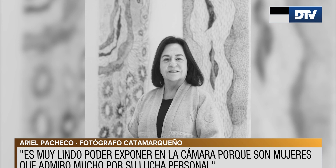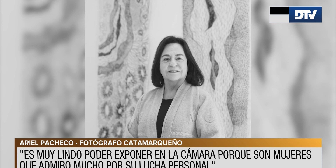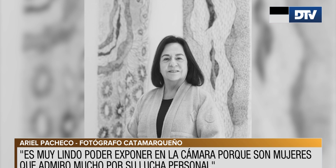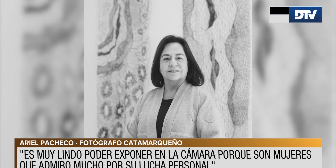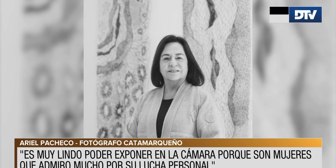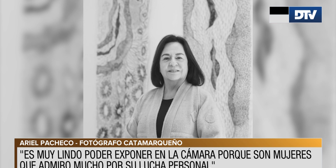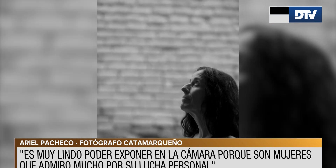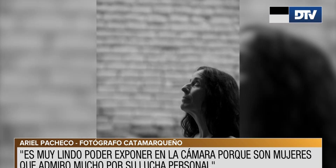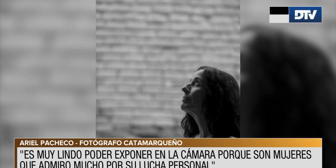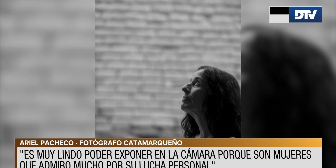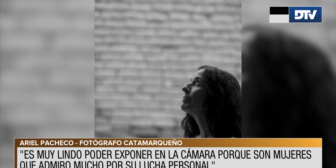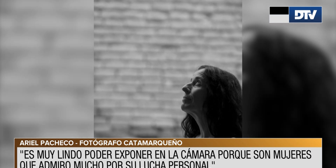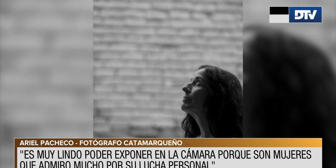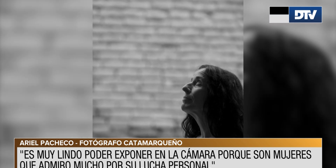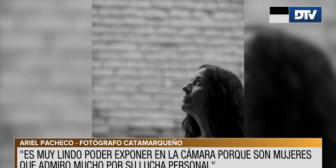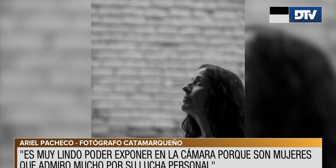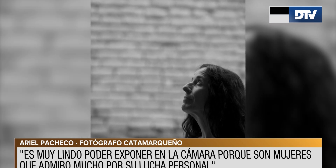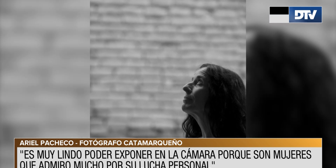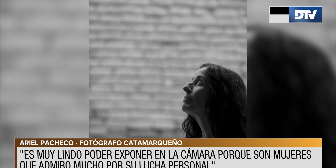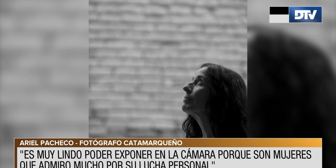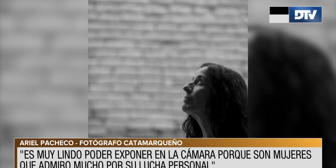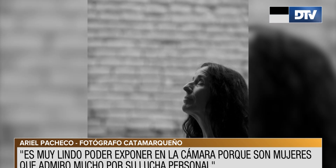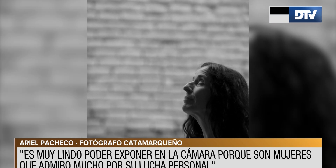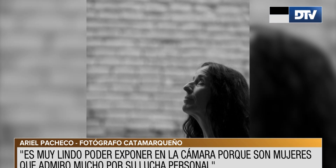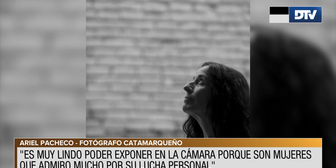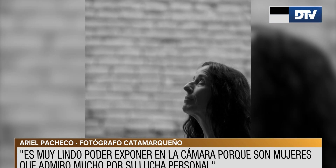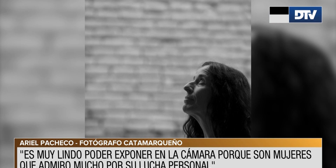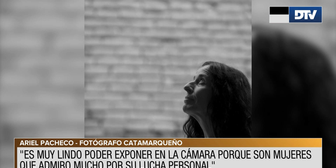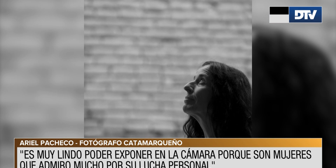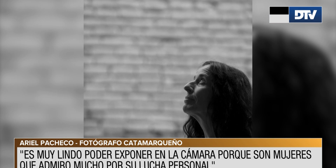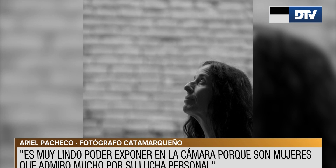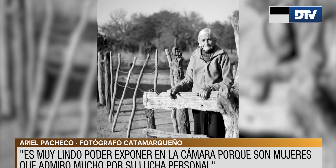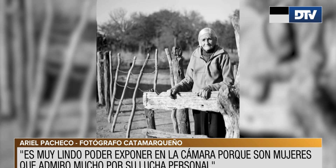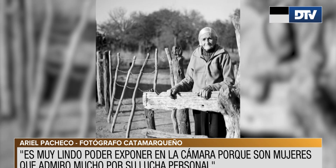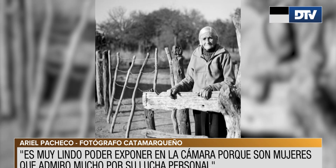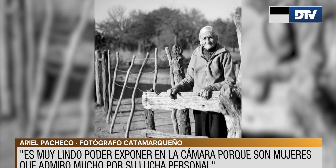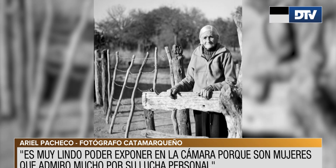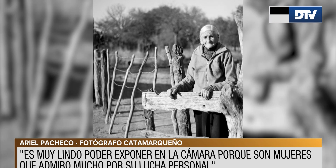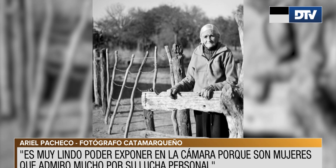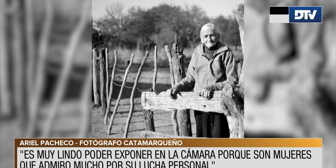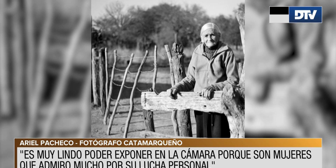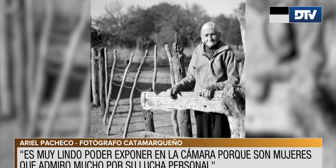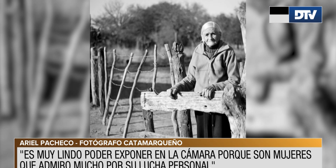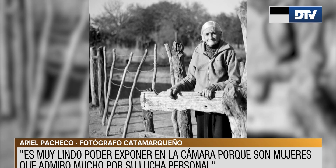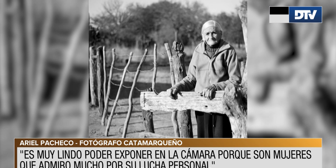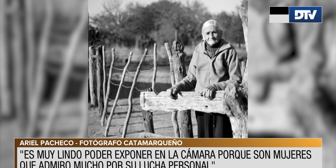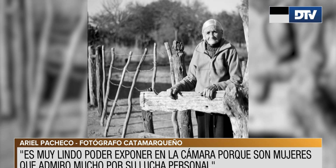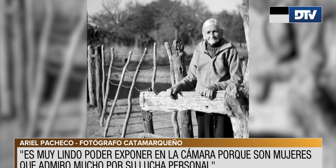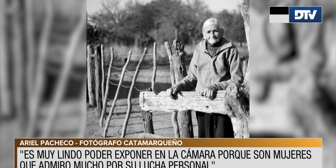2007 y la última fue en el 2023. En notas, entrevistas, por